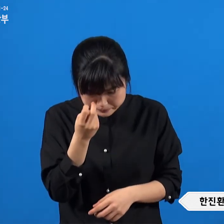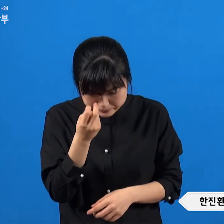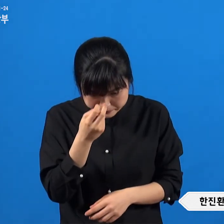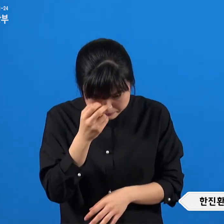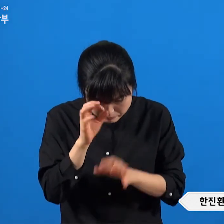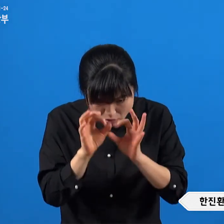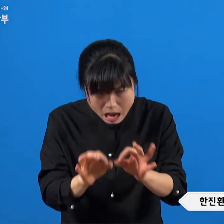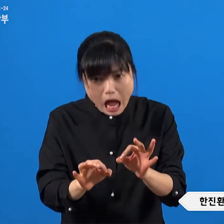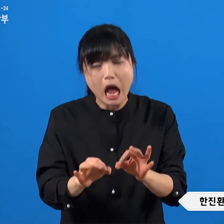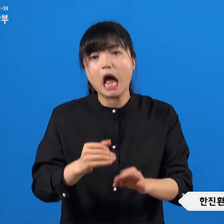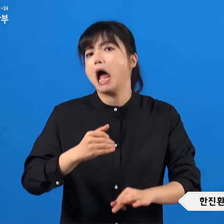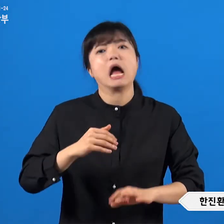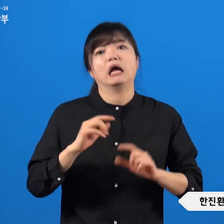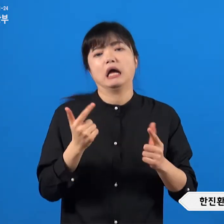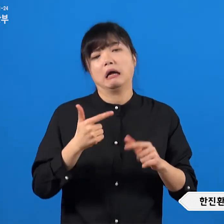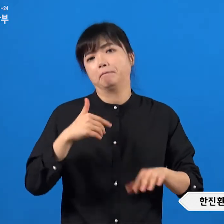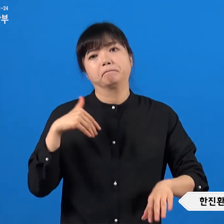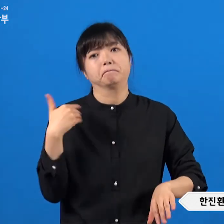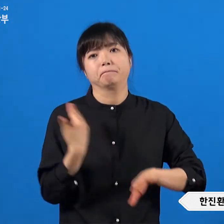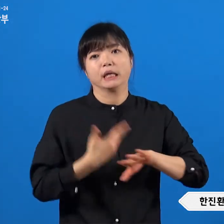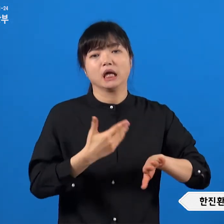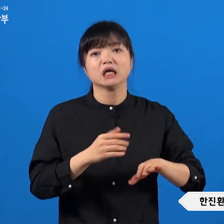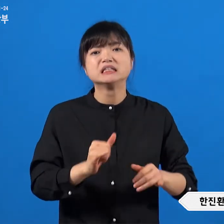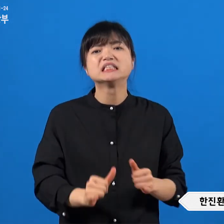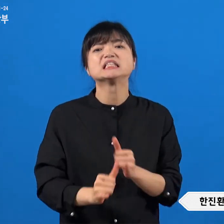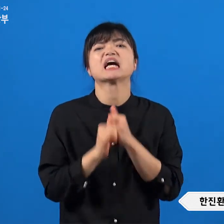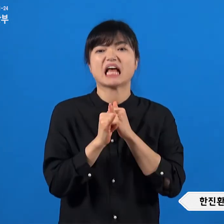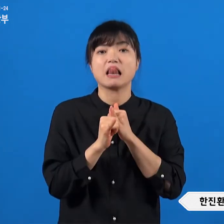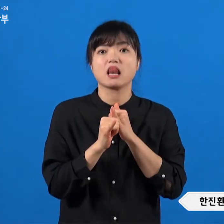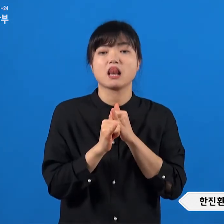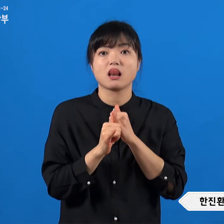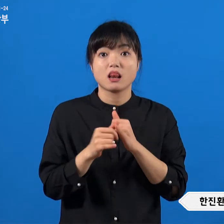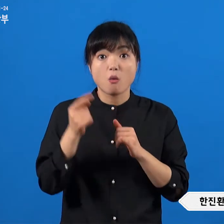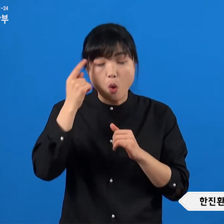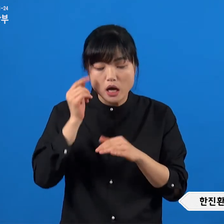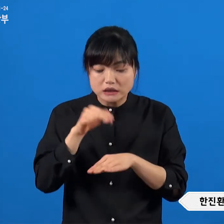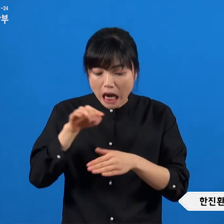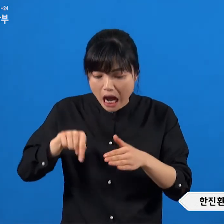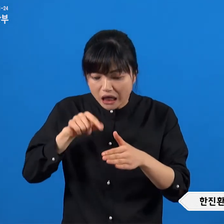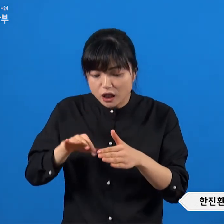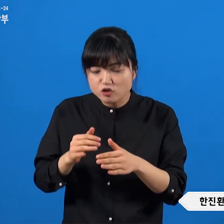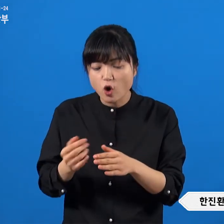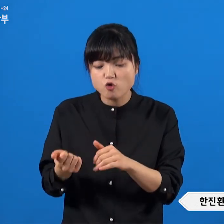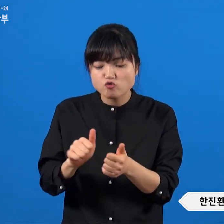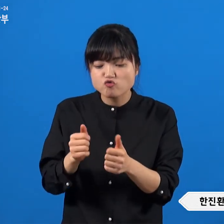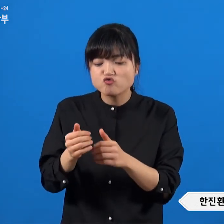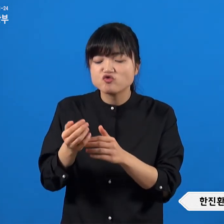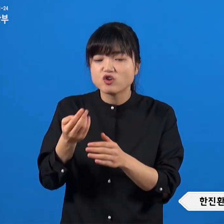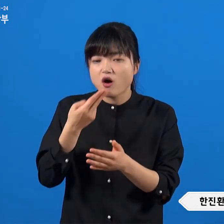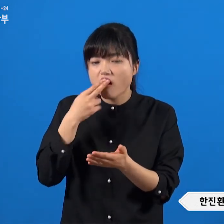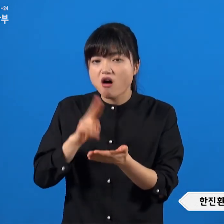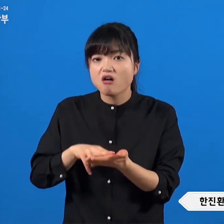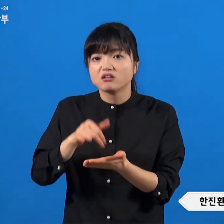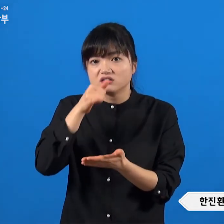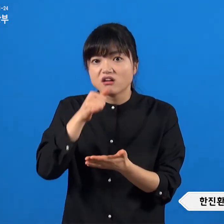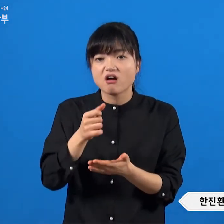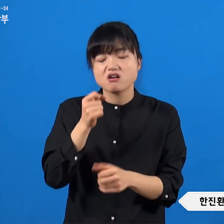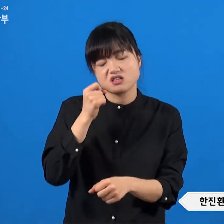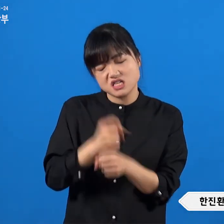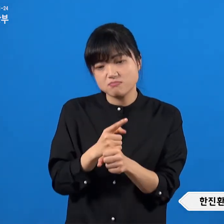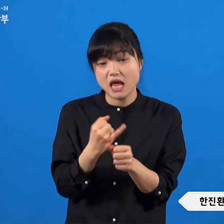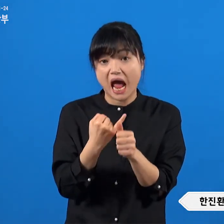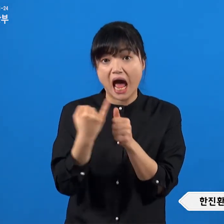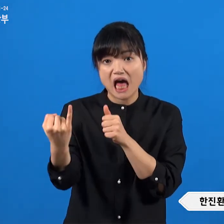결과 자살인 것이 밝혀졌습니다. 차 안에서 유서가 나온 것입니다. 그 점에 이미